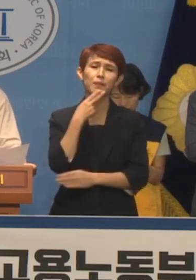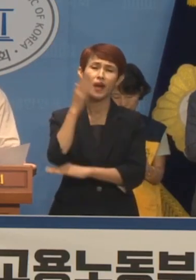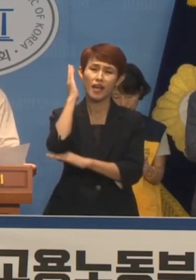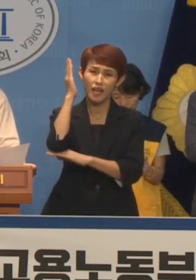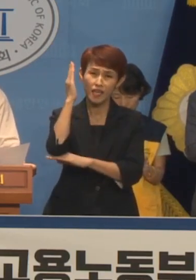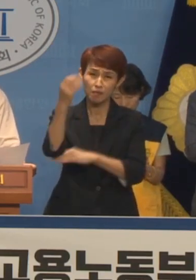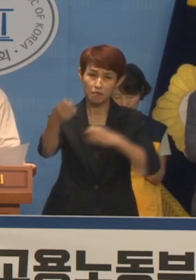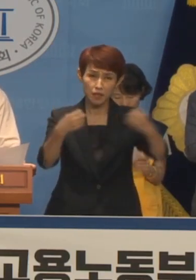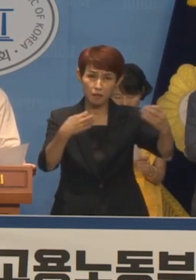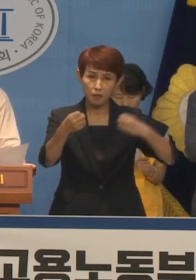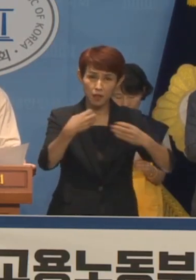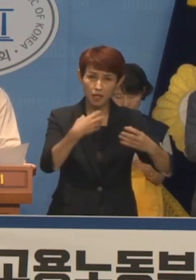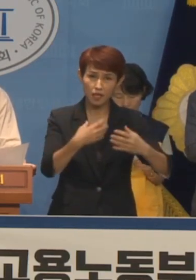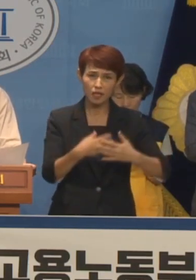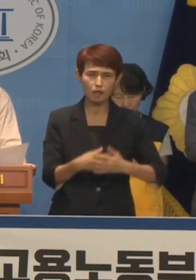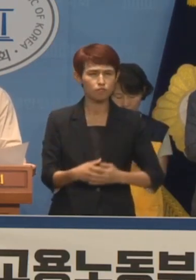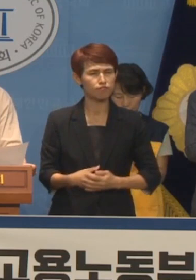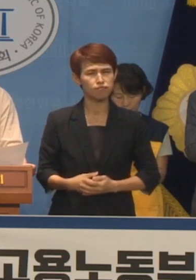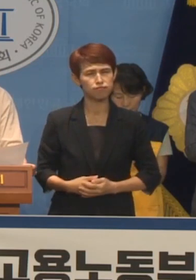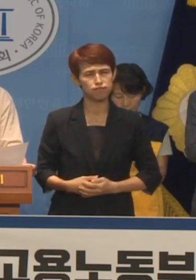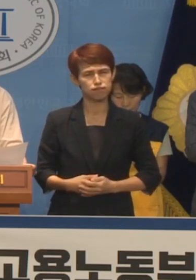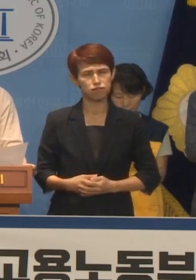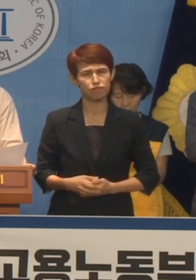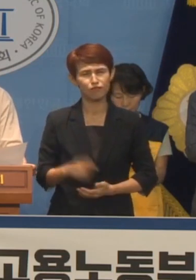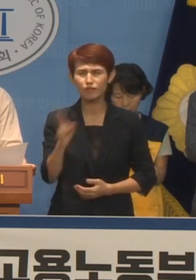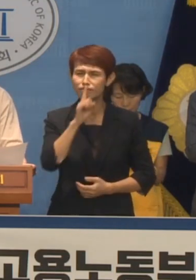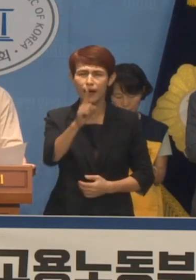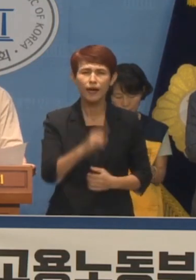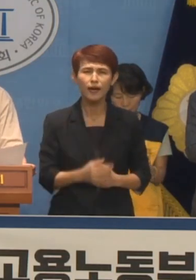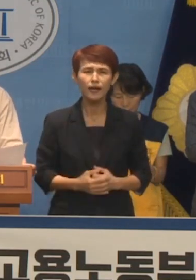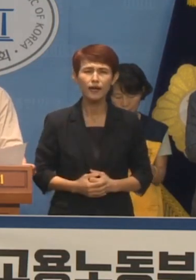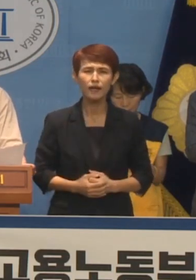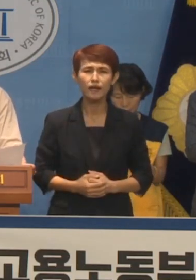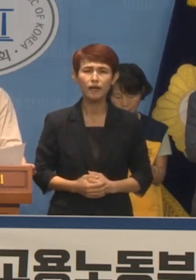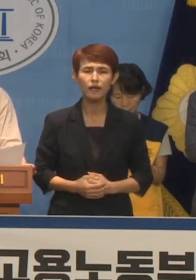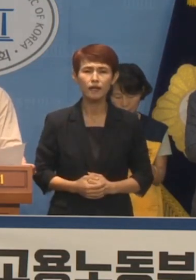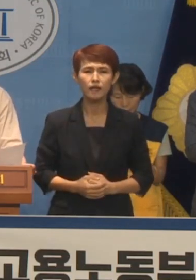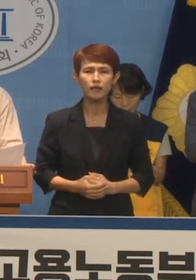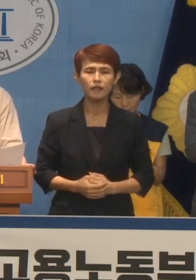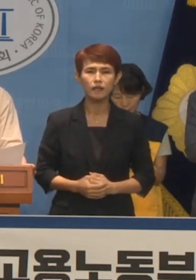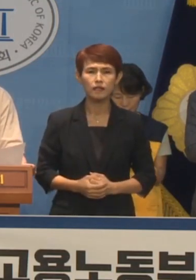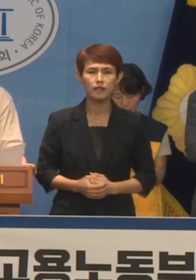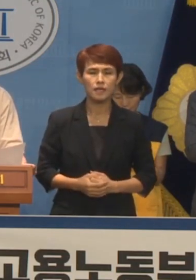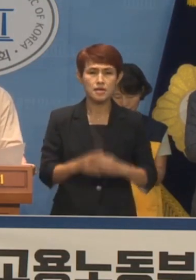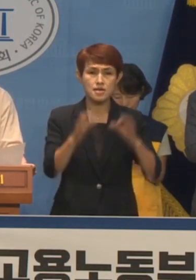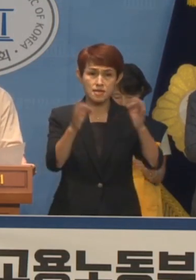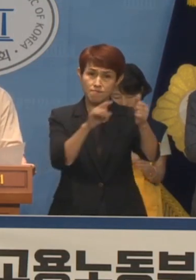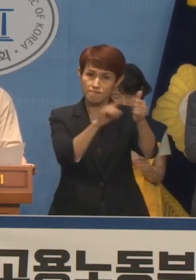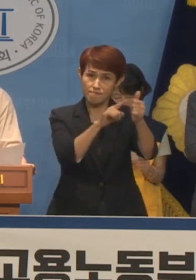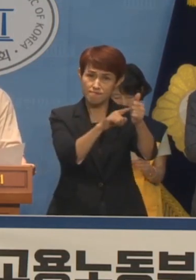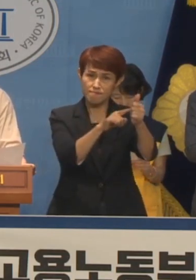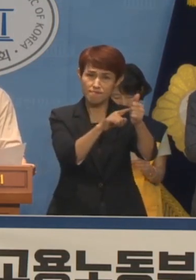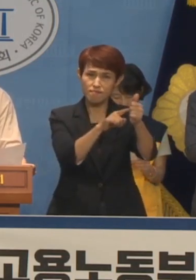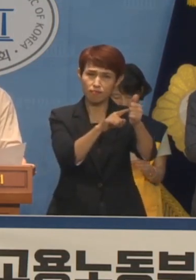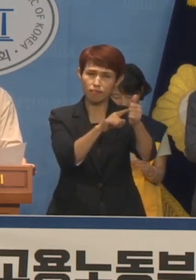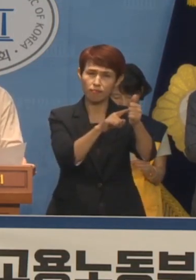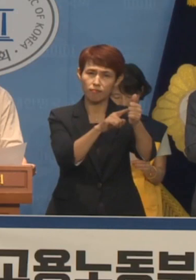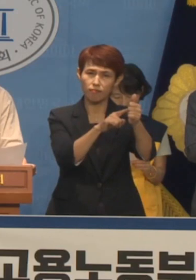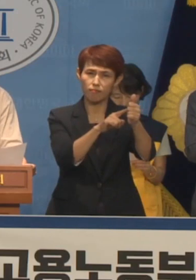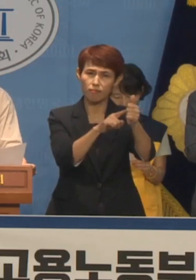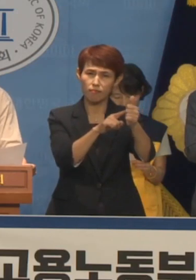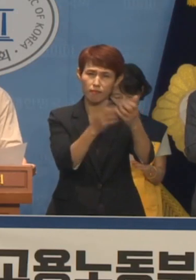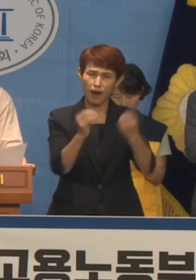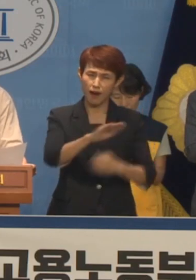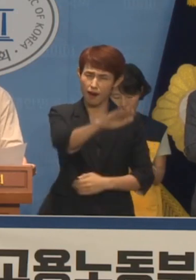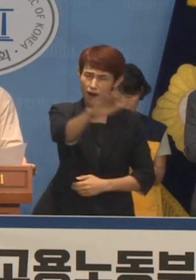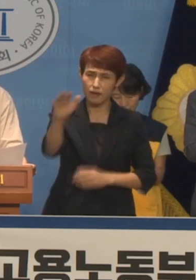있다. 누구에게 치명적이지 않다는 이야기인가? 김문수는 이미 너무나 많은